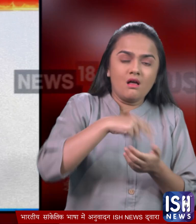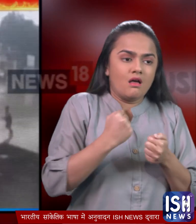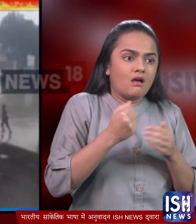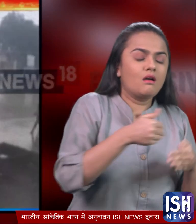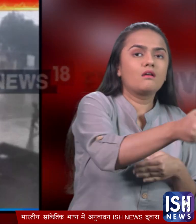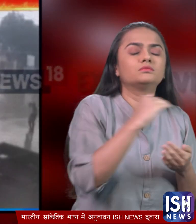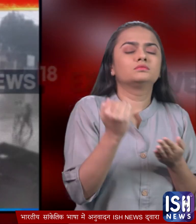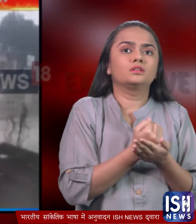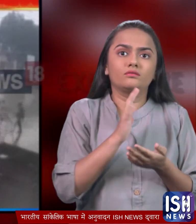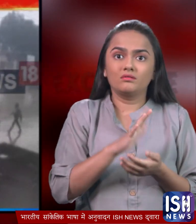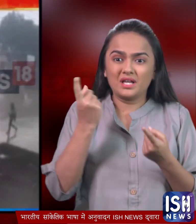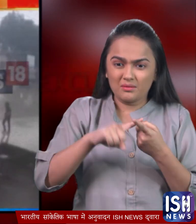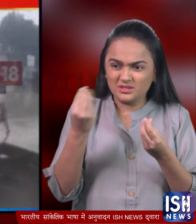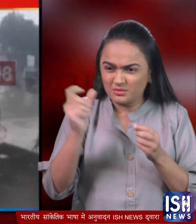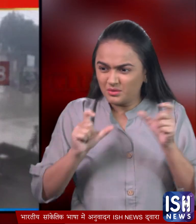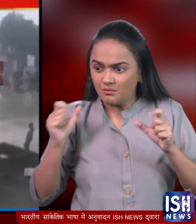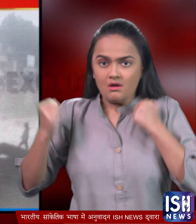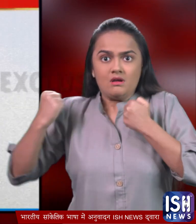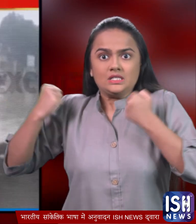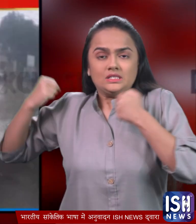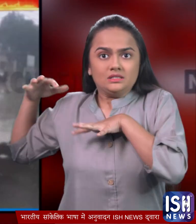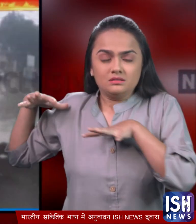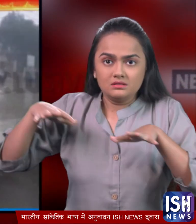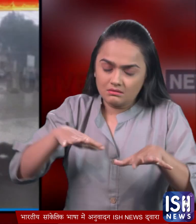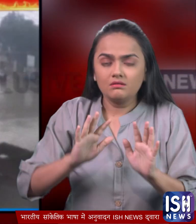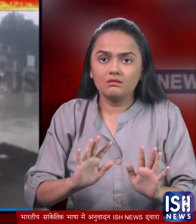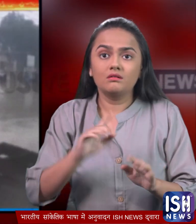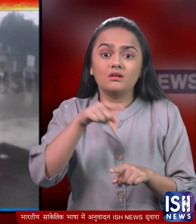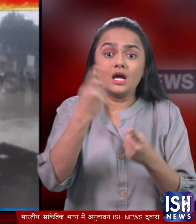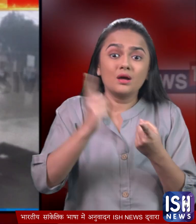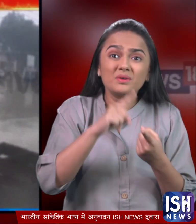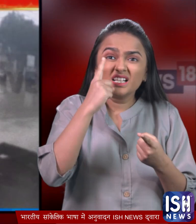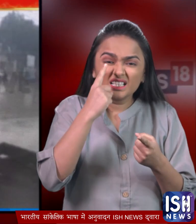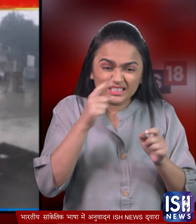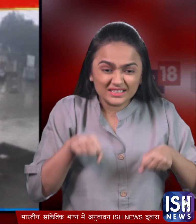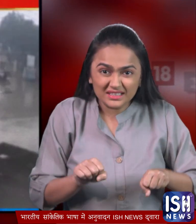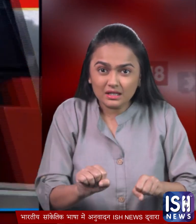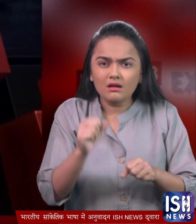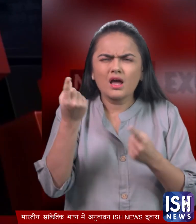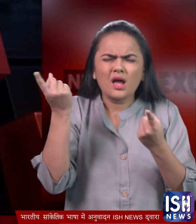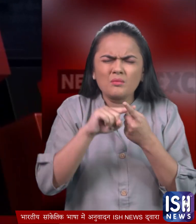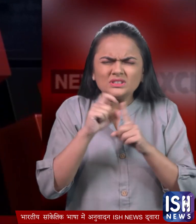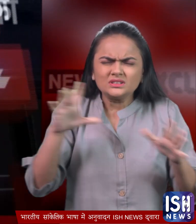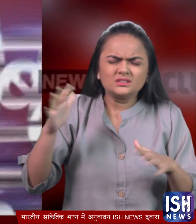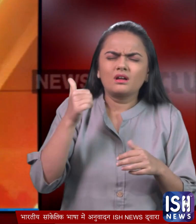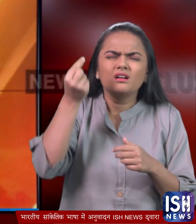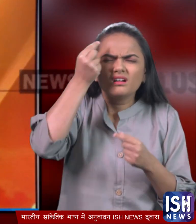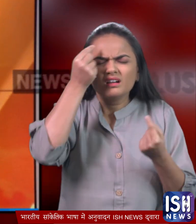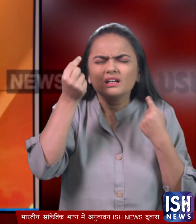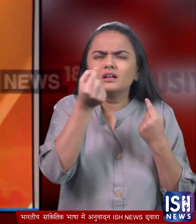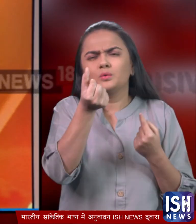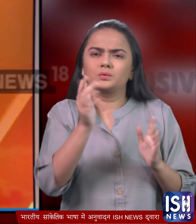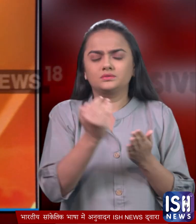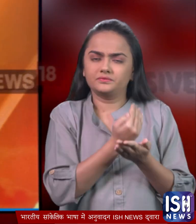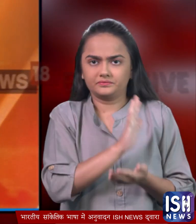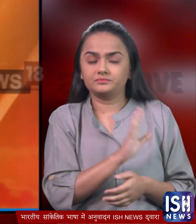चली गई। हादसे को देख पास खड़े कुछ लोग भी उस तरफ दौड़ पड़े। बताया गया कि इस घटना में स्कूटर सवार महिला को मामूली चोट आई। बिहार के वैशाली से